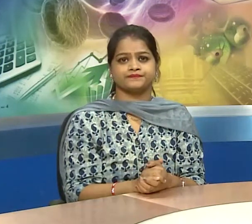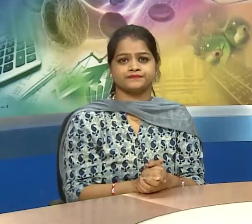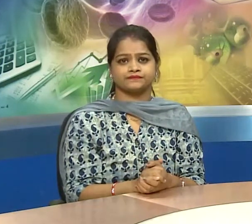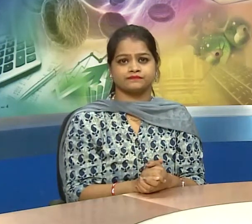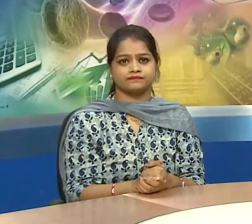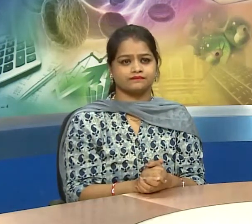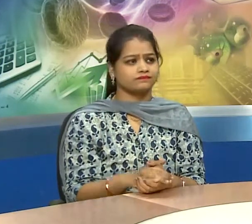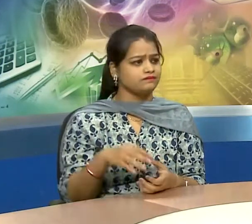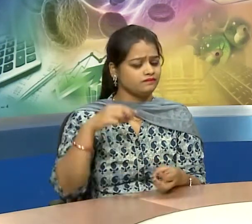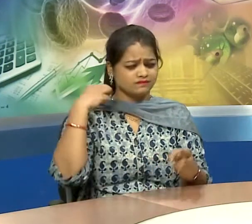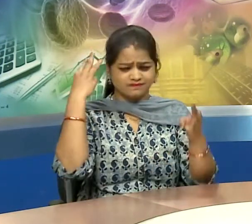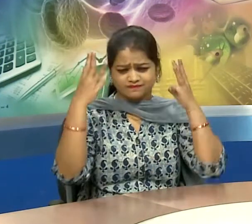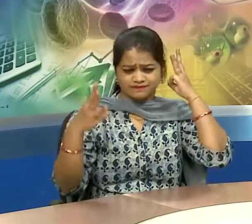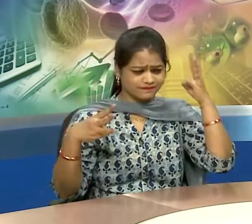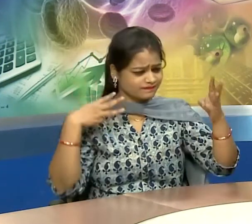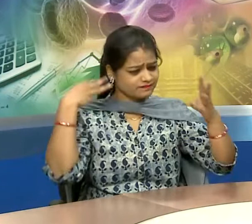परेशानियों से समझौता करो,